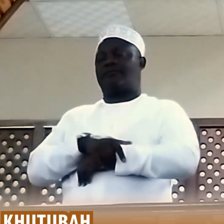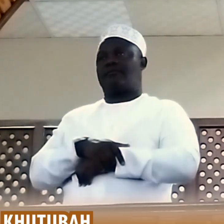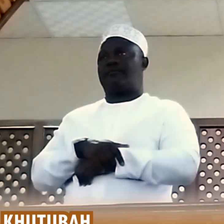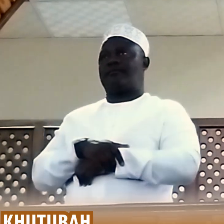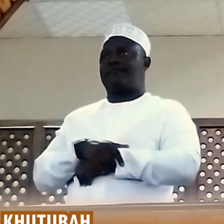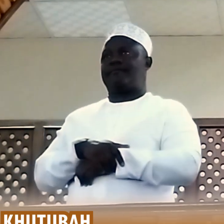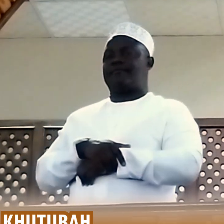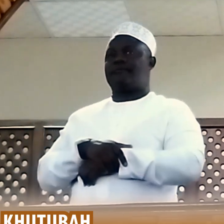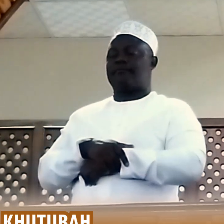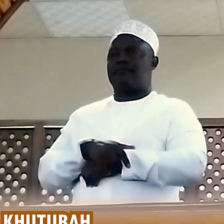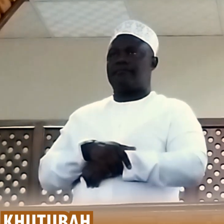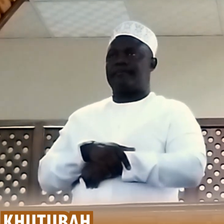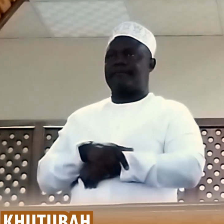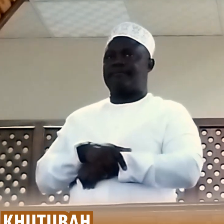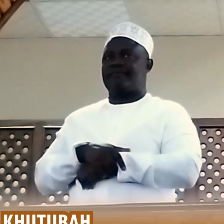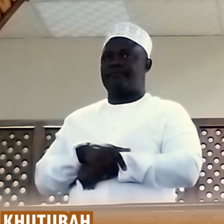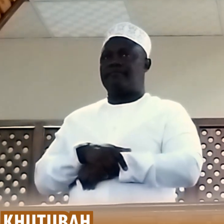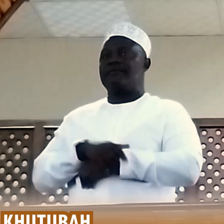انجزي